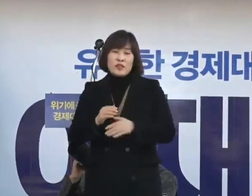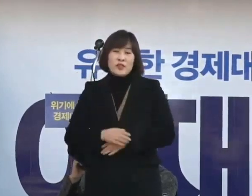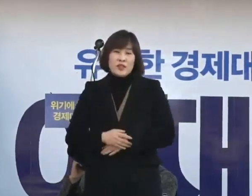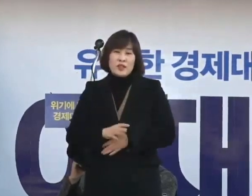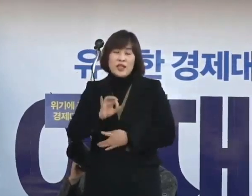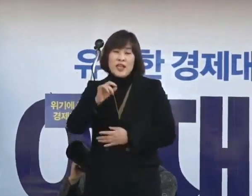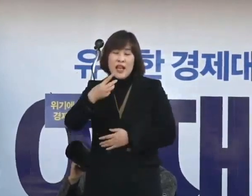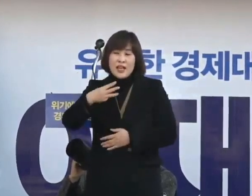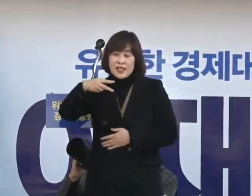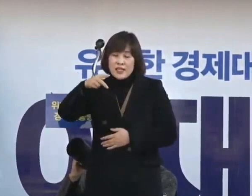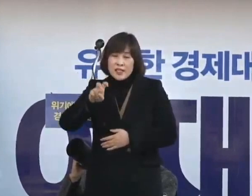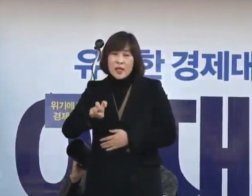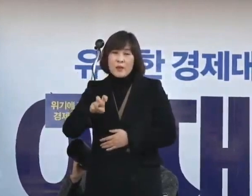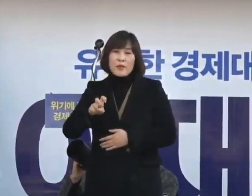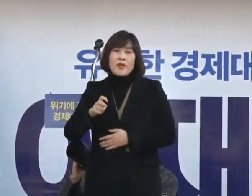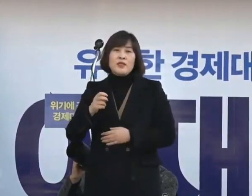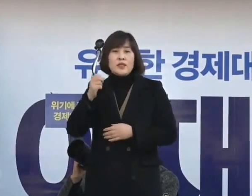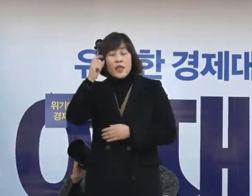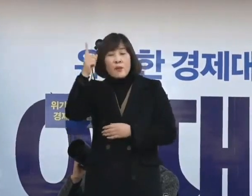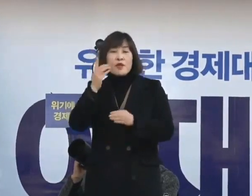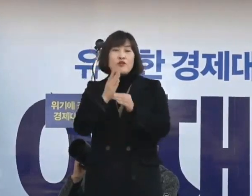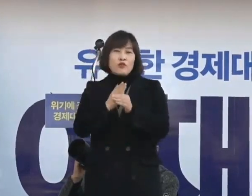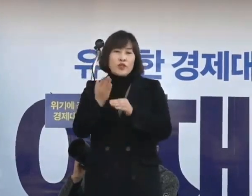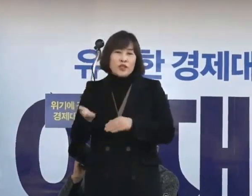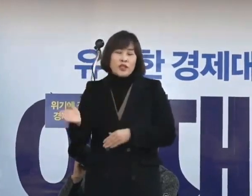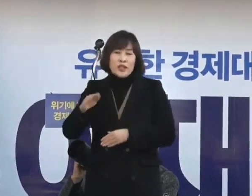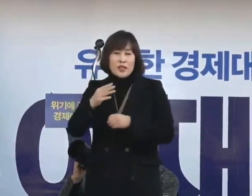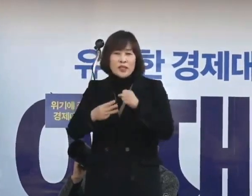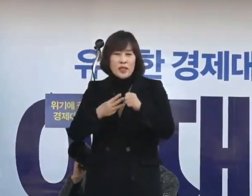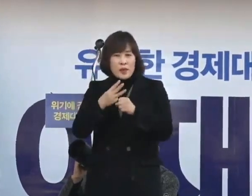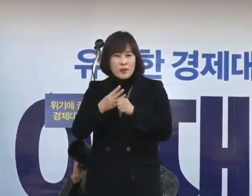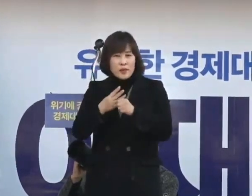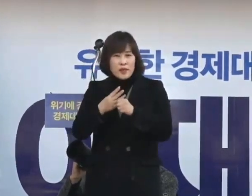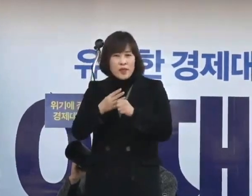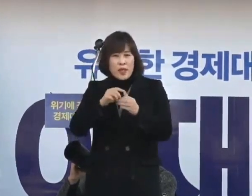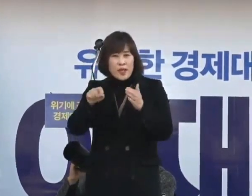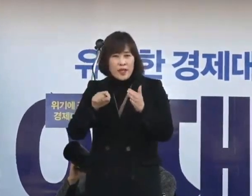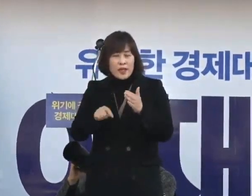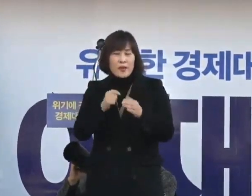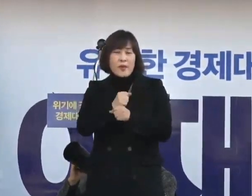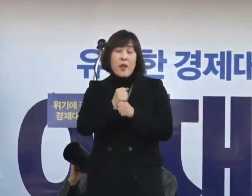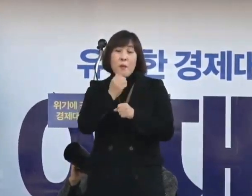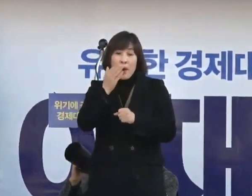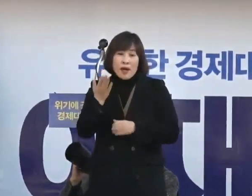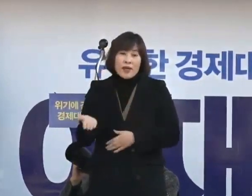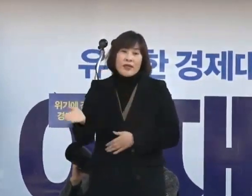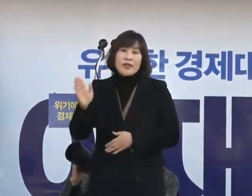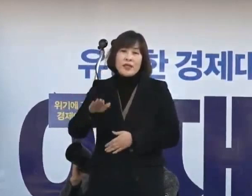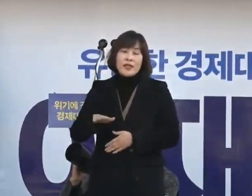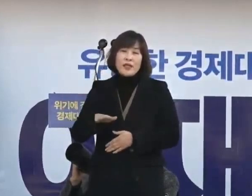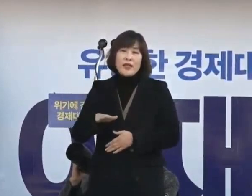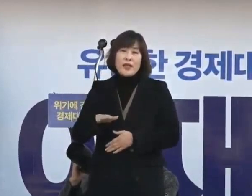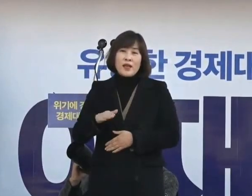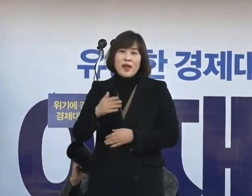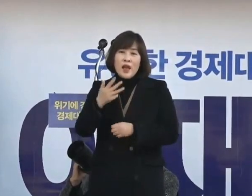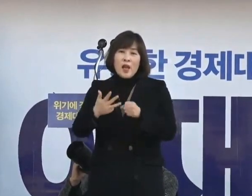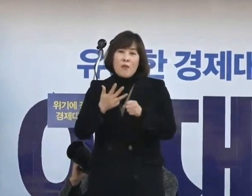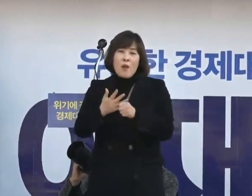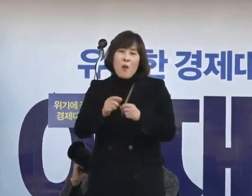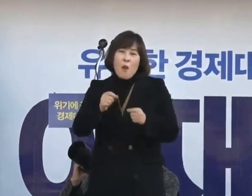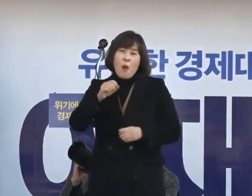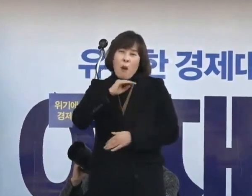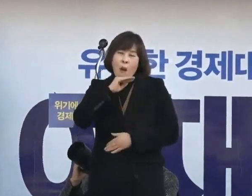LSM 개발하고 있는데, 3년이면 실전 배치하는데 대체 8년씩이나